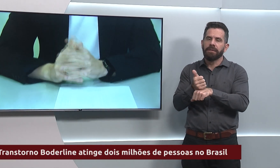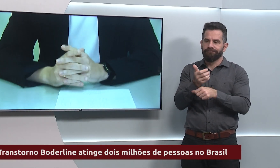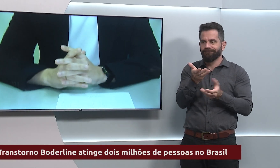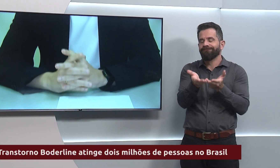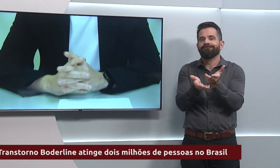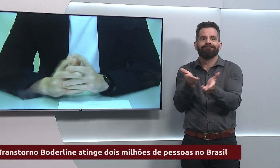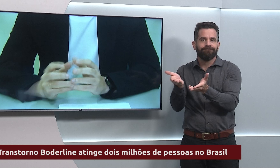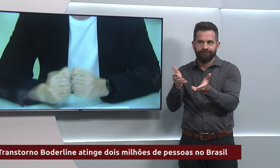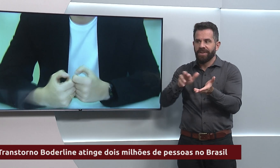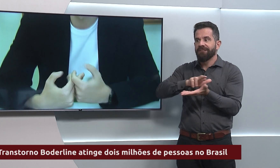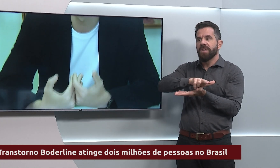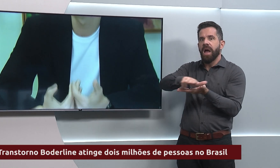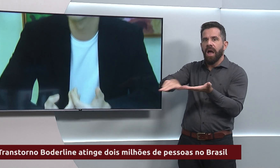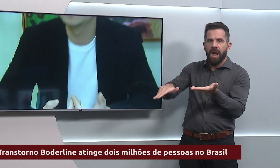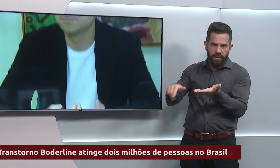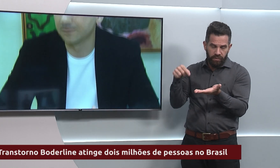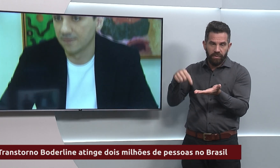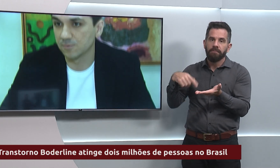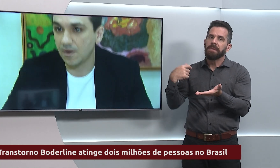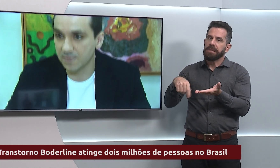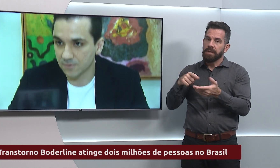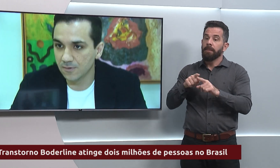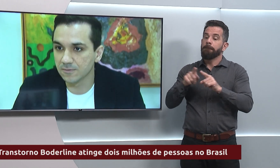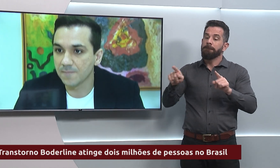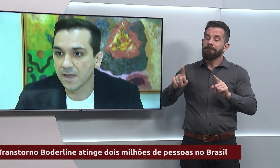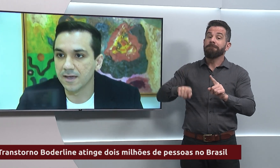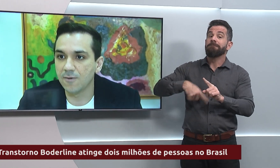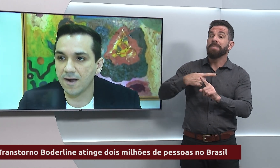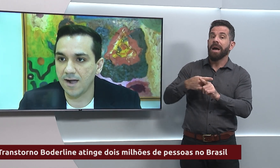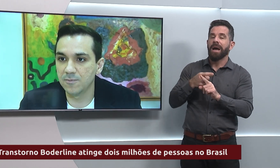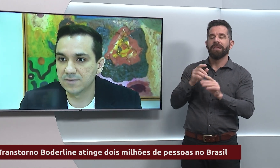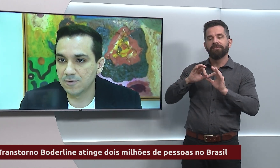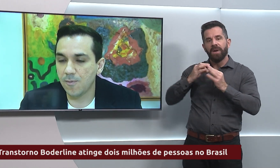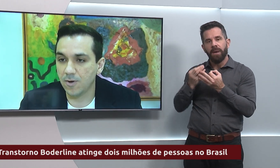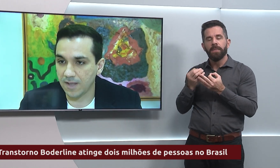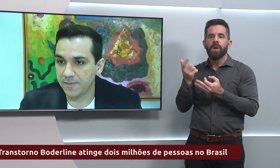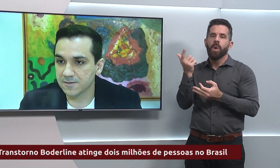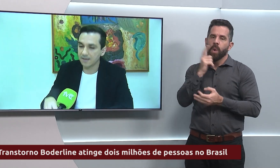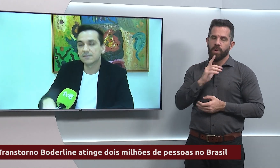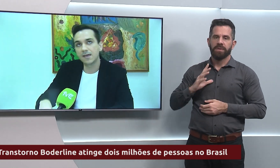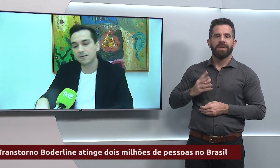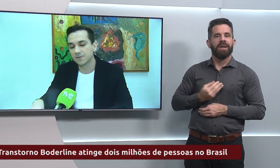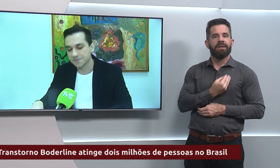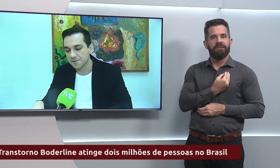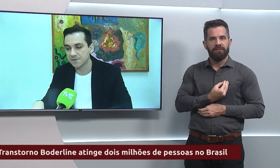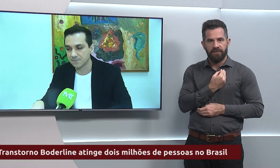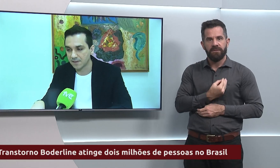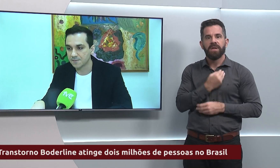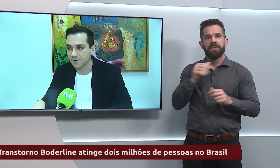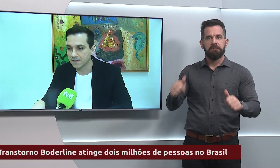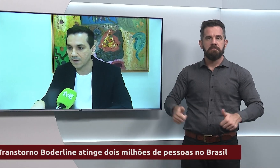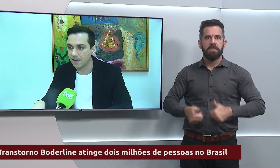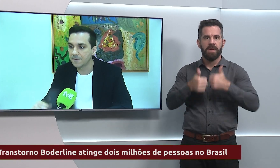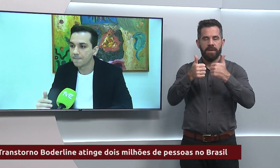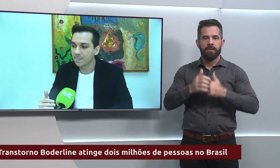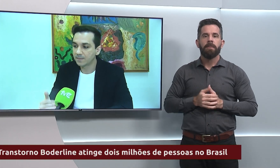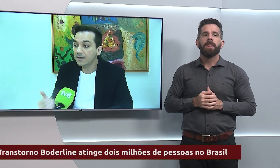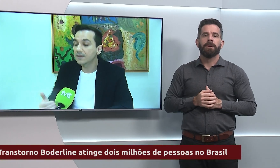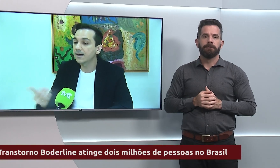com apoio é possível lidar com o transtorno e viver uma vida normal. Quem tem um transtorno de personalidade borderline tem que querer